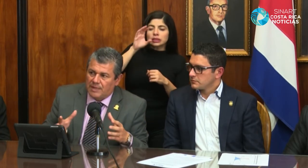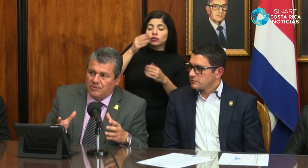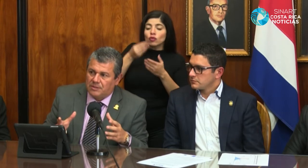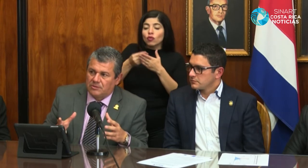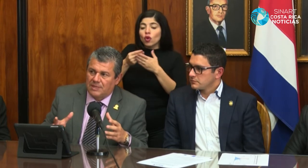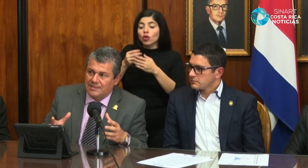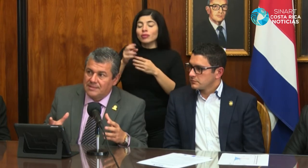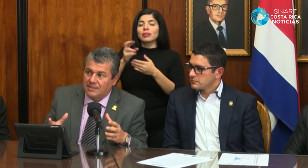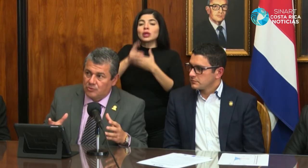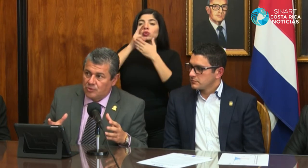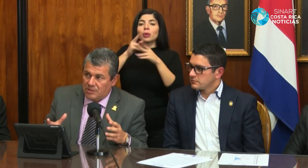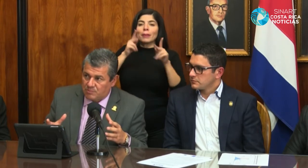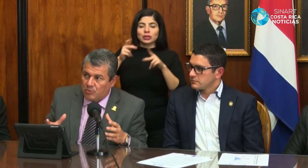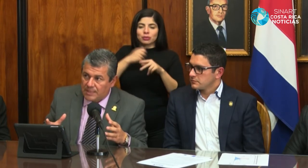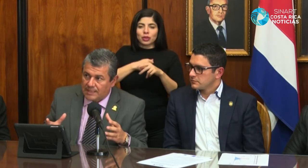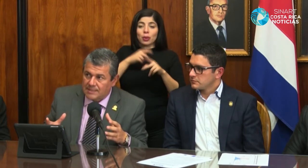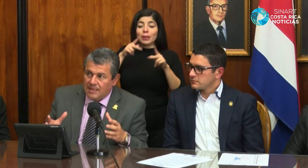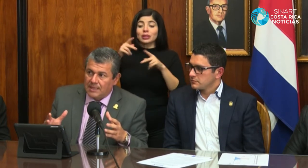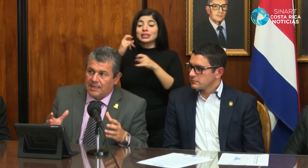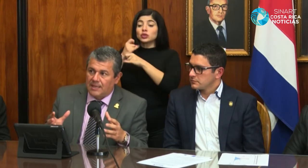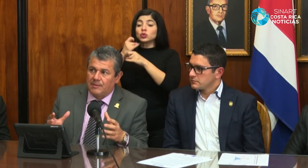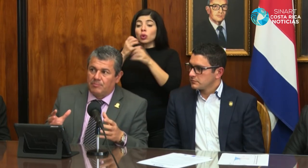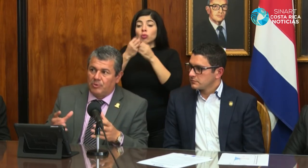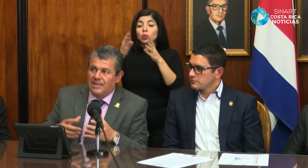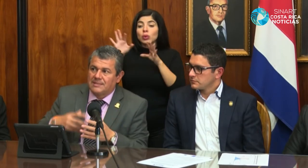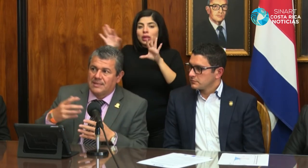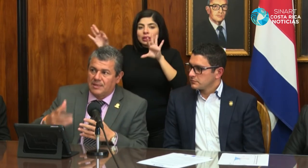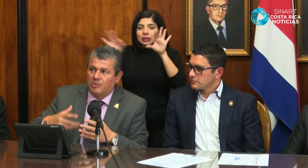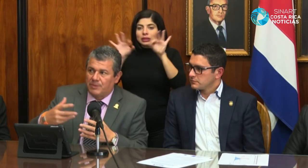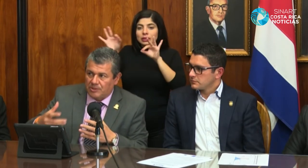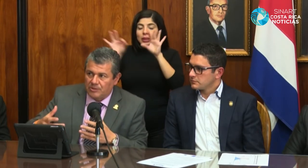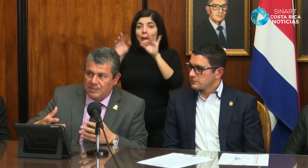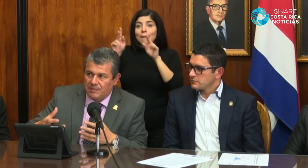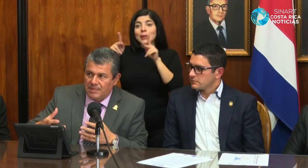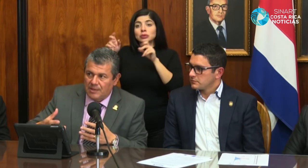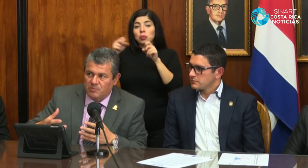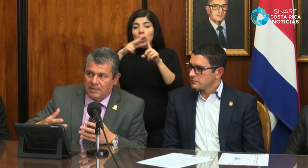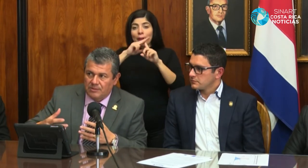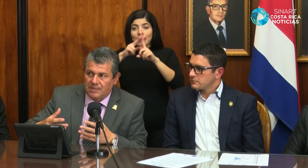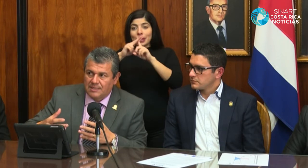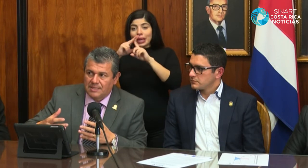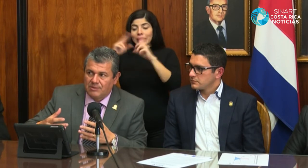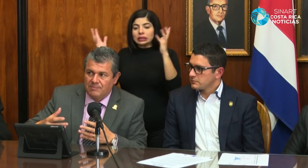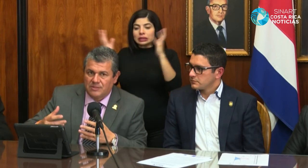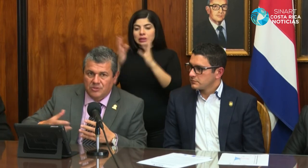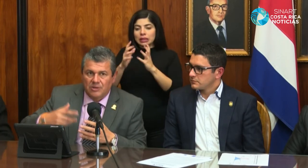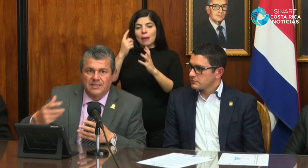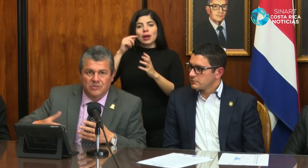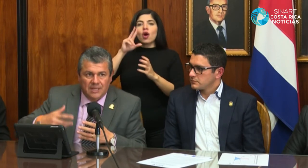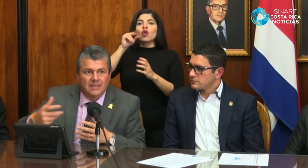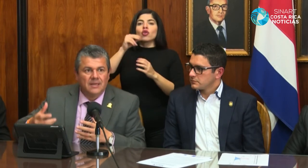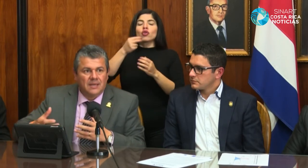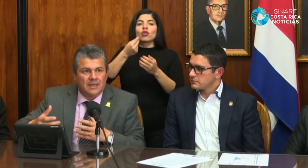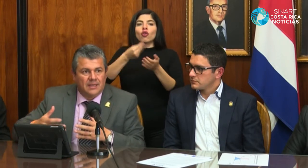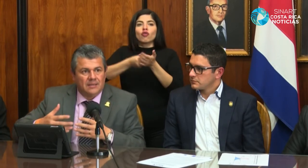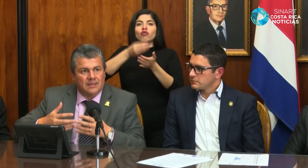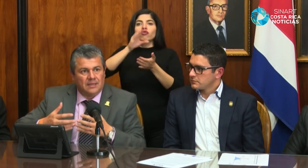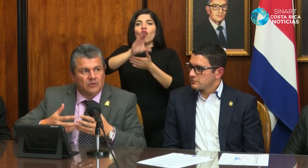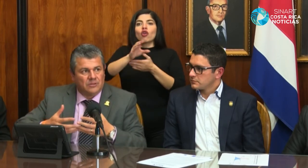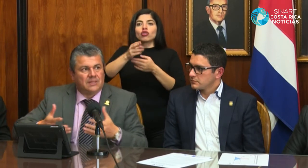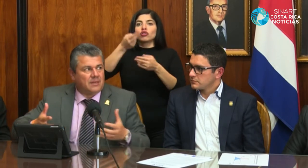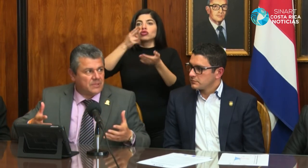recurso humano en todas las instituciones públicas que puedan ceder por periodos determinados para no tener que hacer una inversión adicional